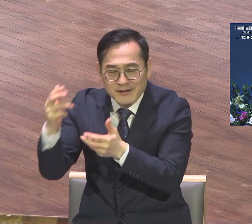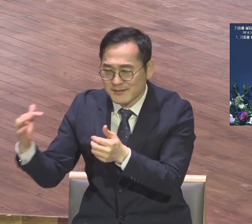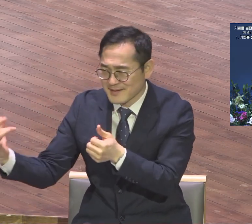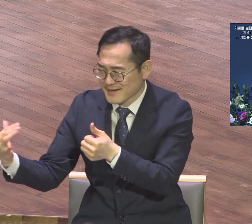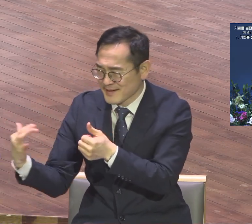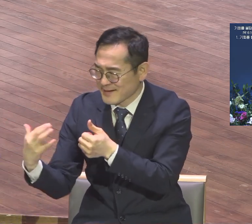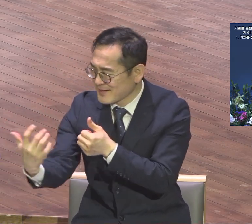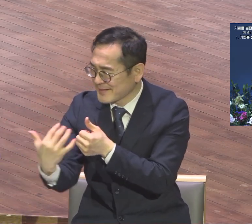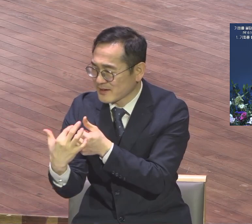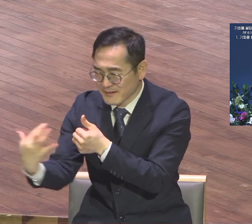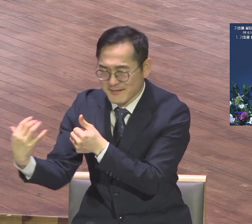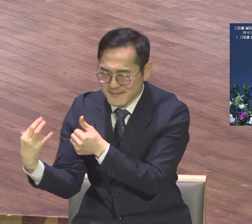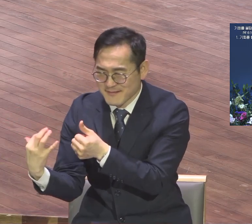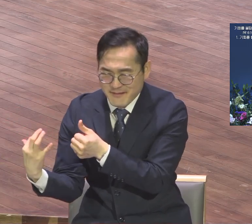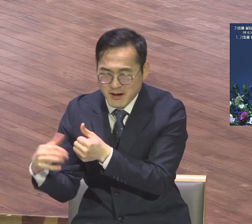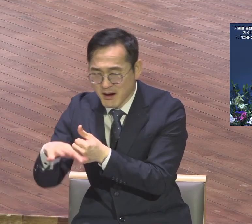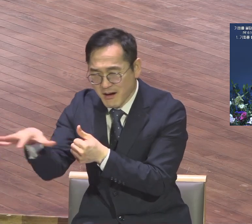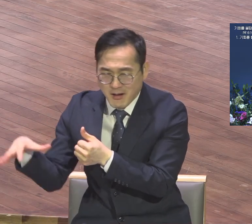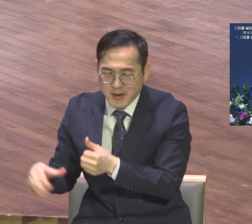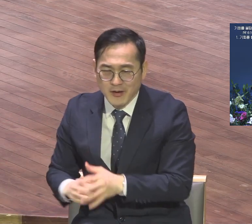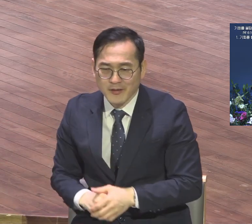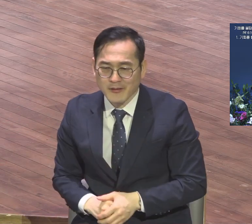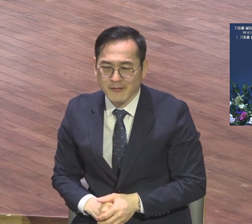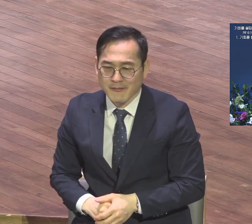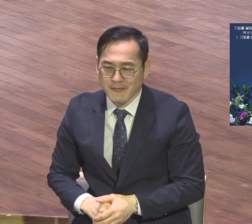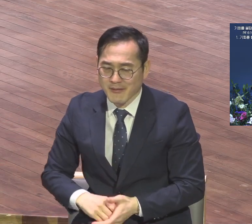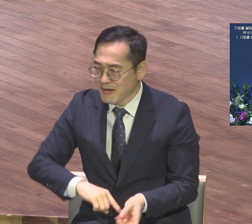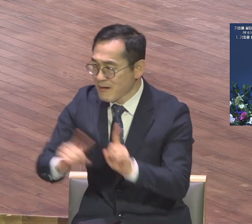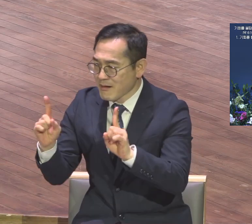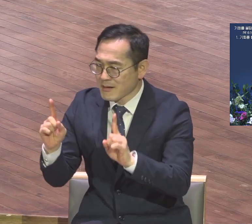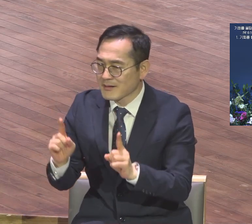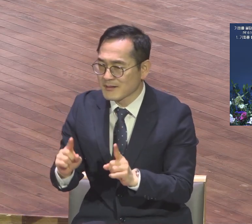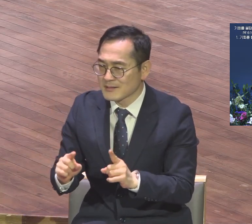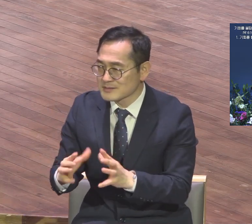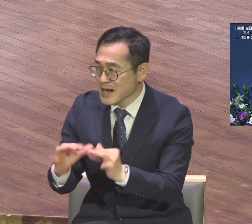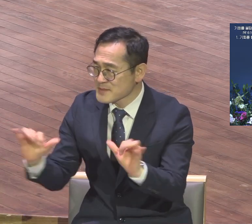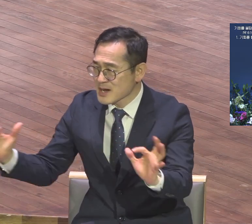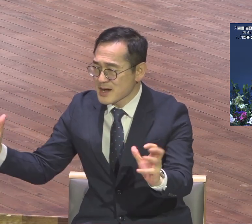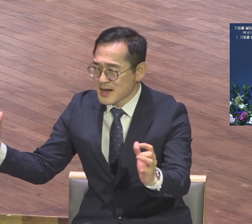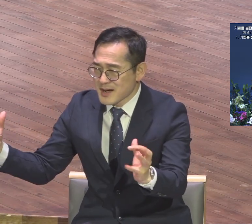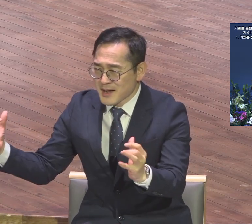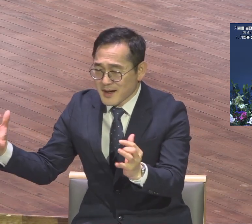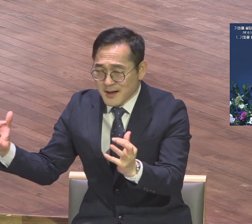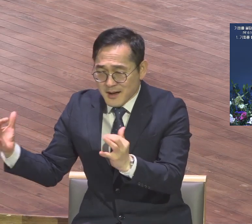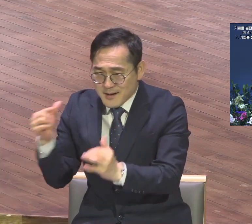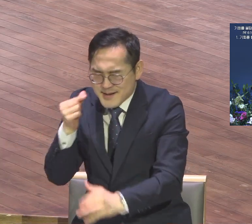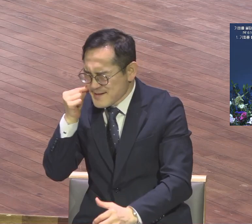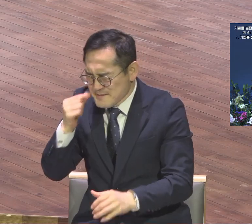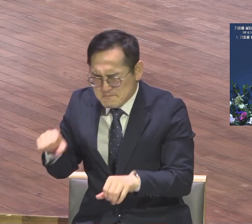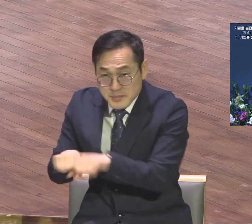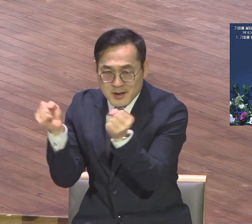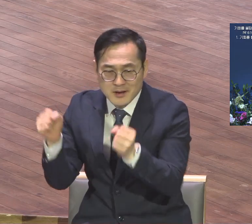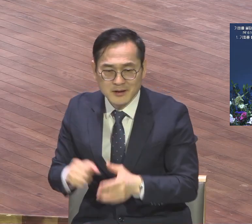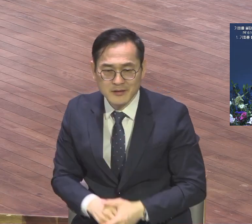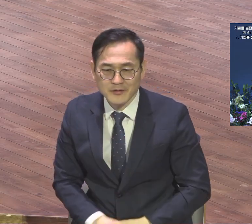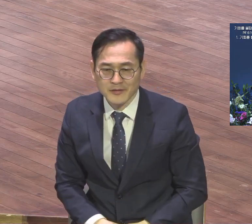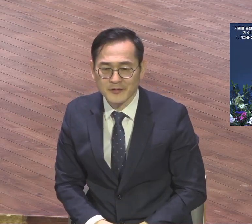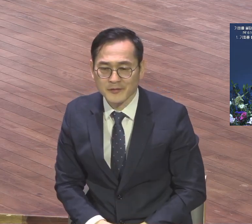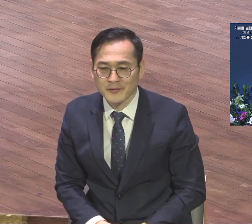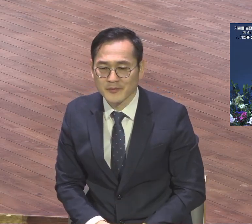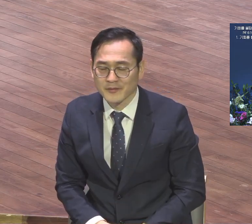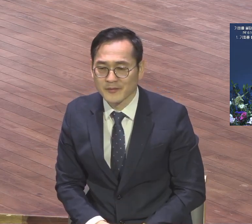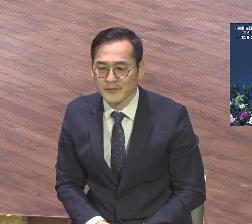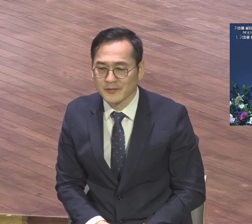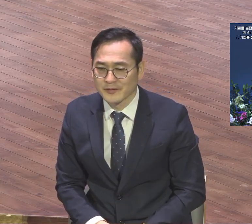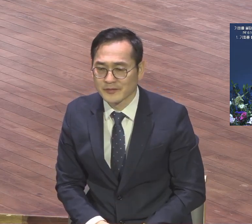하는 그러한 뭐 엄청난 그런 부흥의 역사가 일어나는 현장이었어요. 엄청난 센세이션을 일으켰지요. 이런